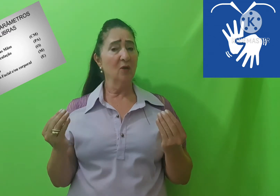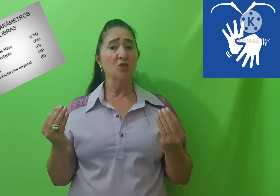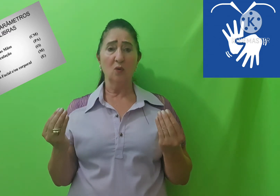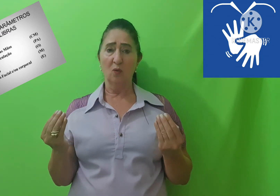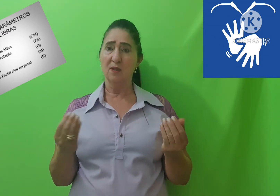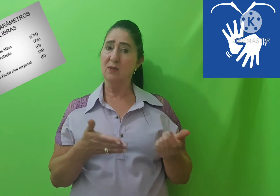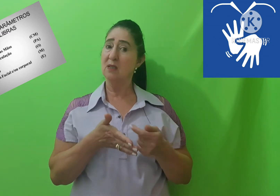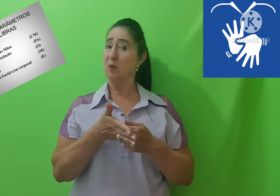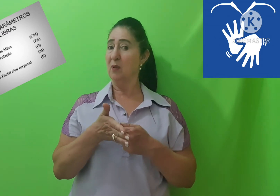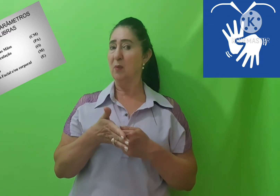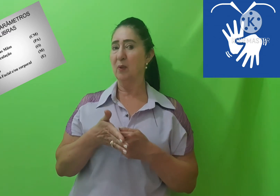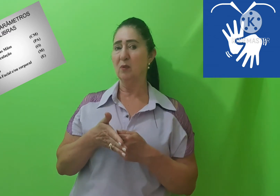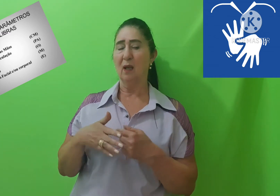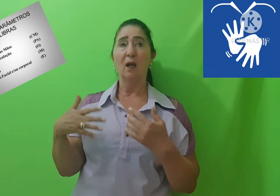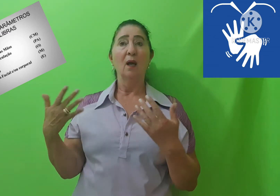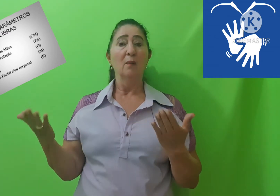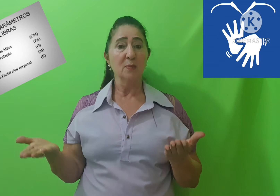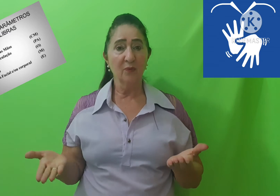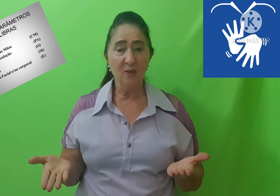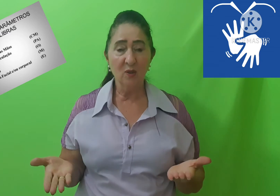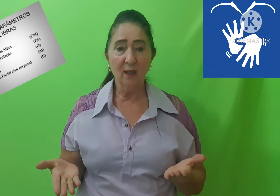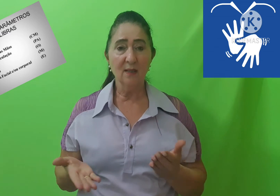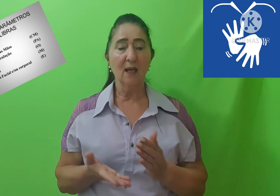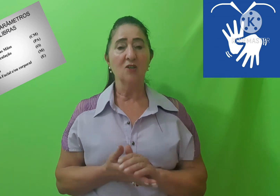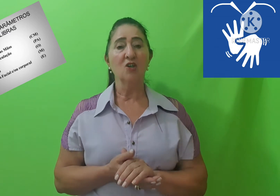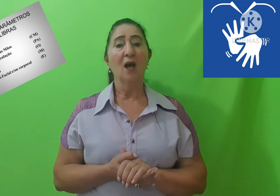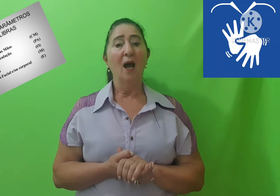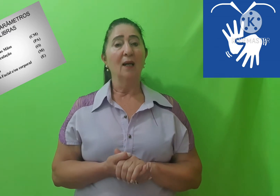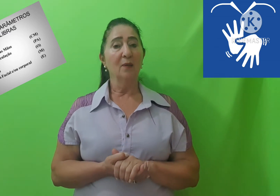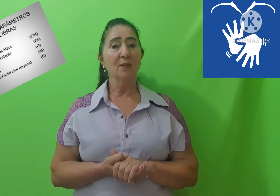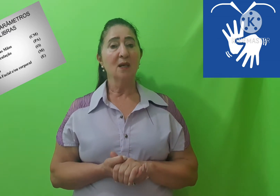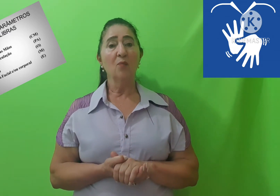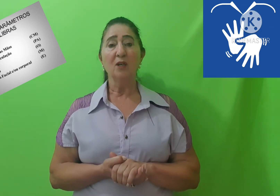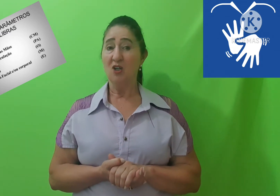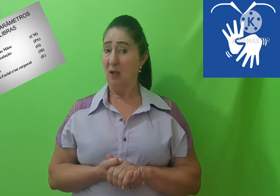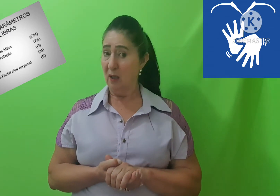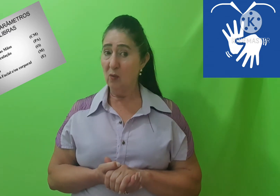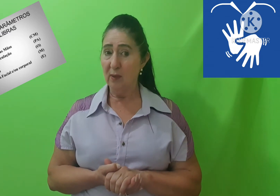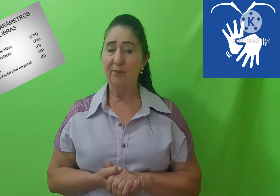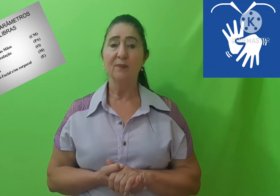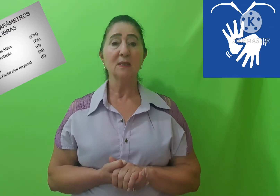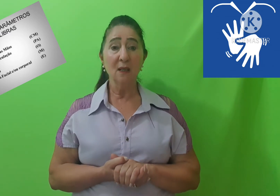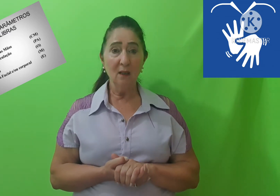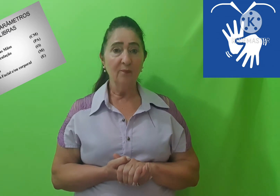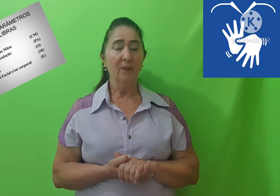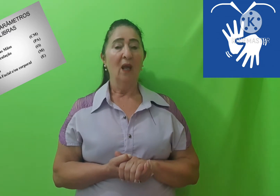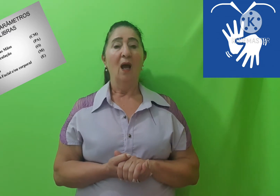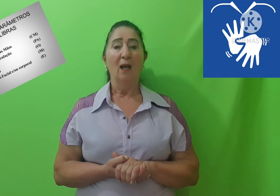de contas, vocês podem me perguntar, mas professora Elisete, a Libras realmente é língua? Sim, a